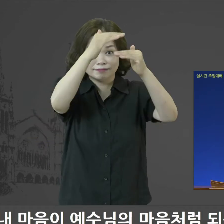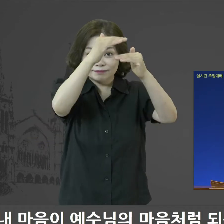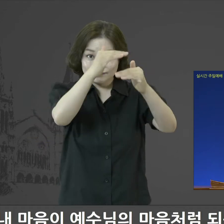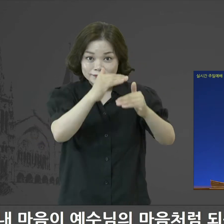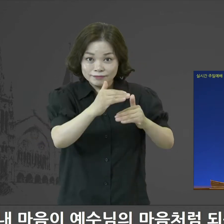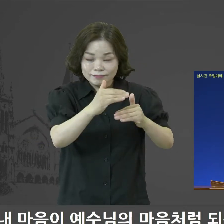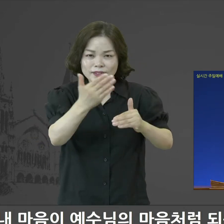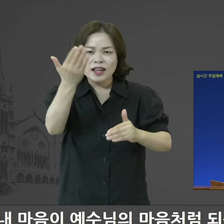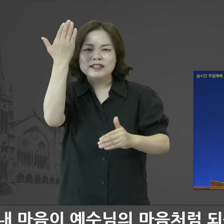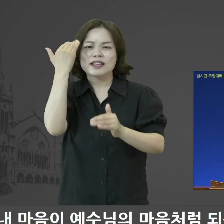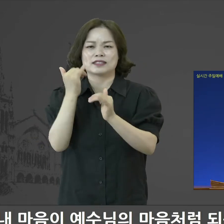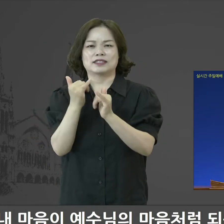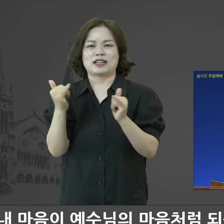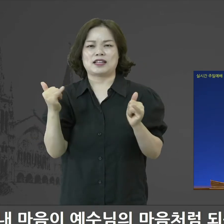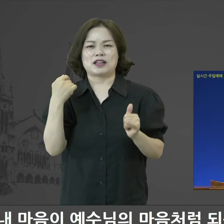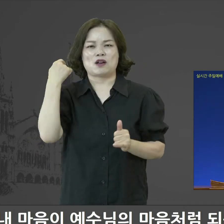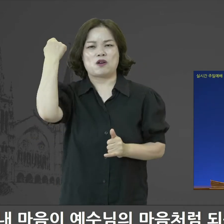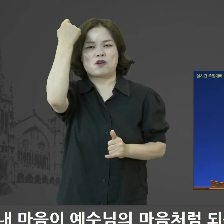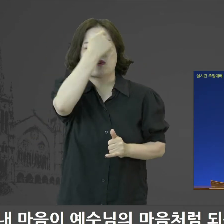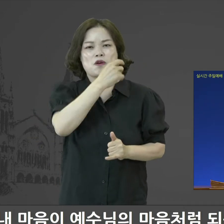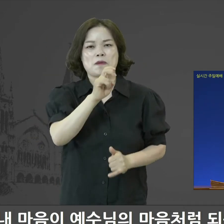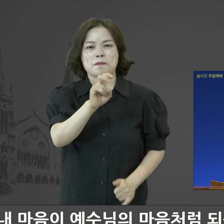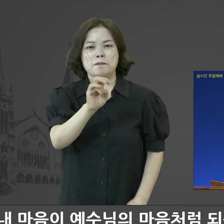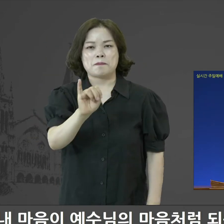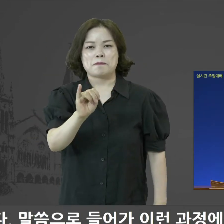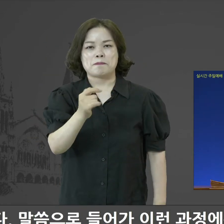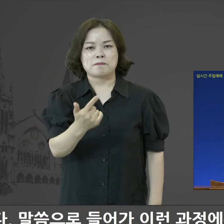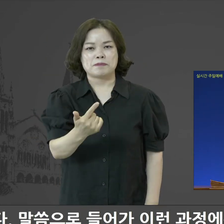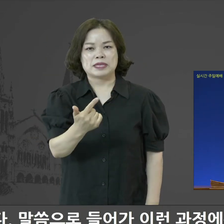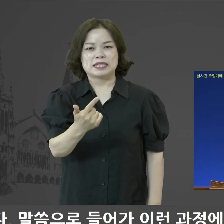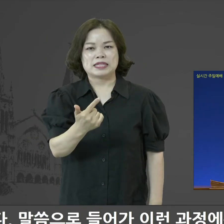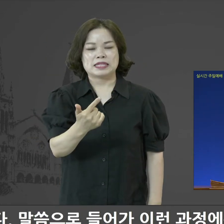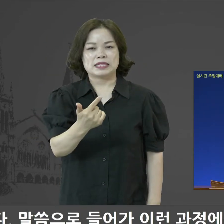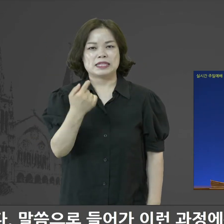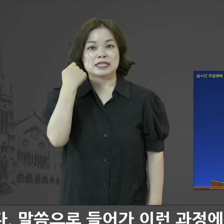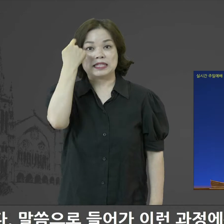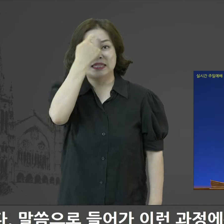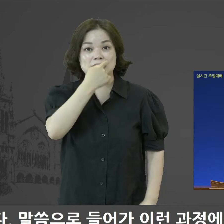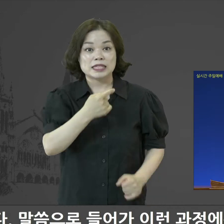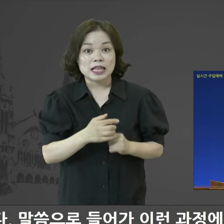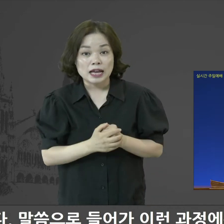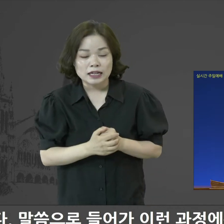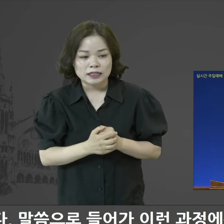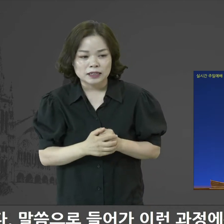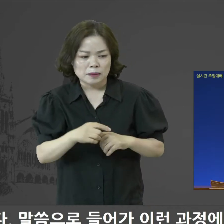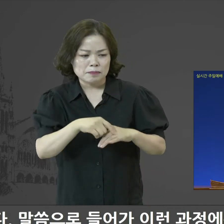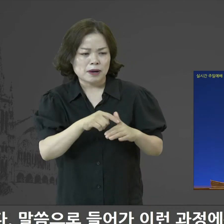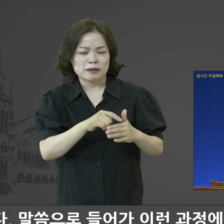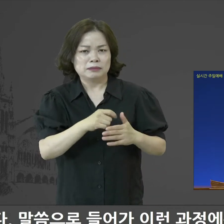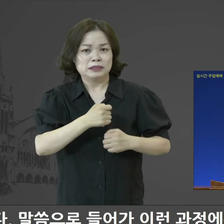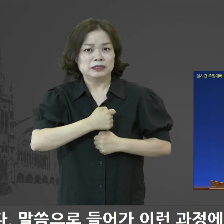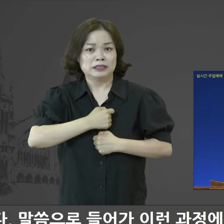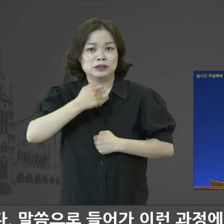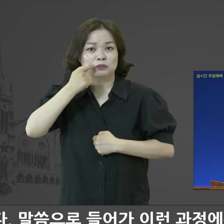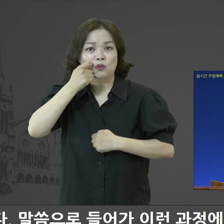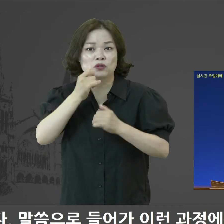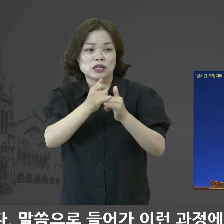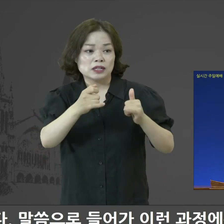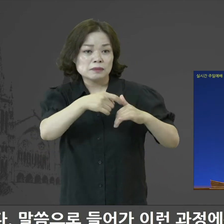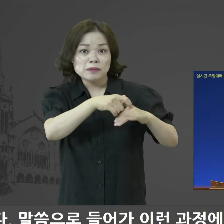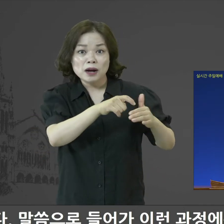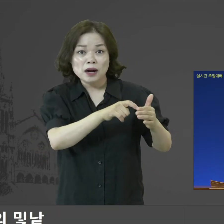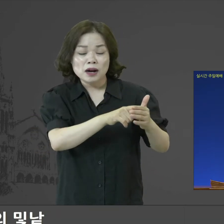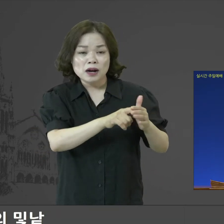본문은 옛사람의 민낯이라 말할 수 있습니다. 옛사람은 그 마음을 잘 지키지 못한 거죠. 그래서 그